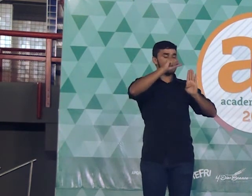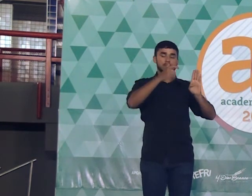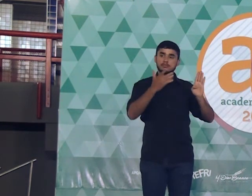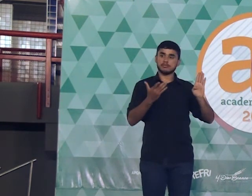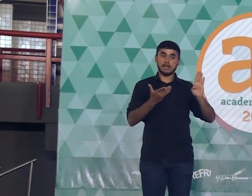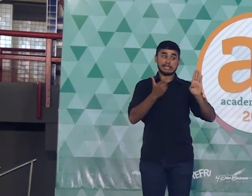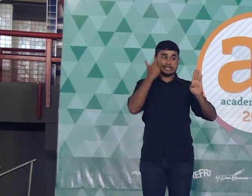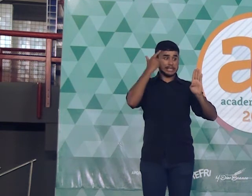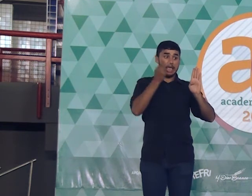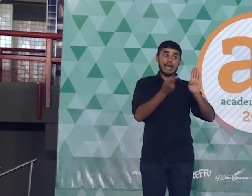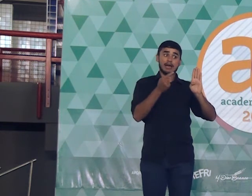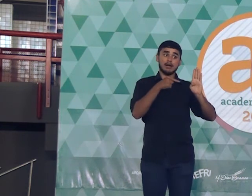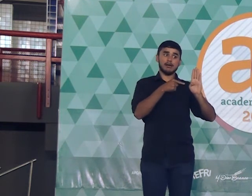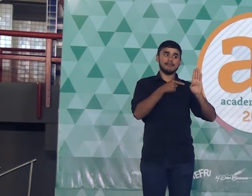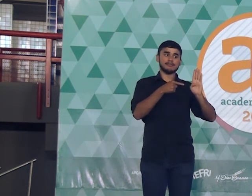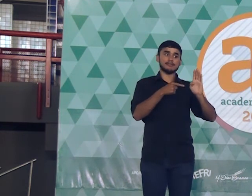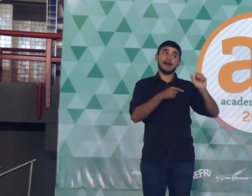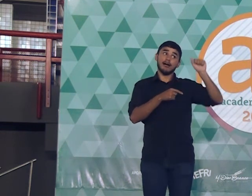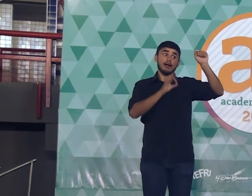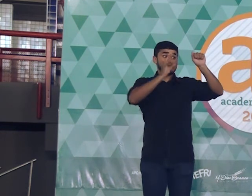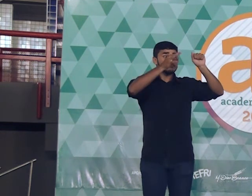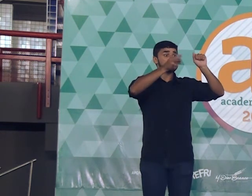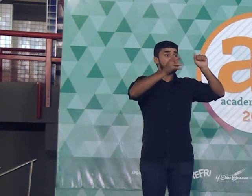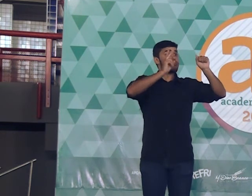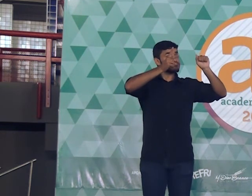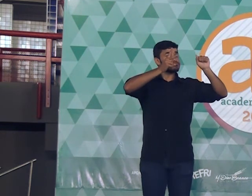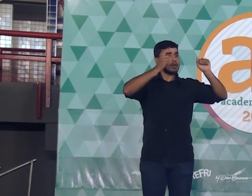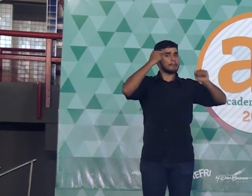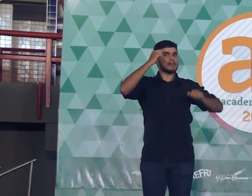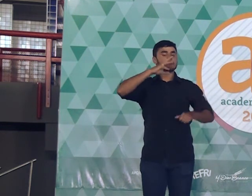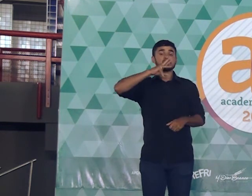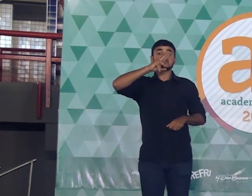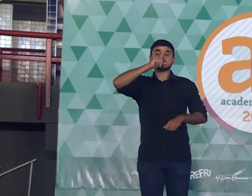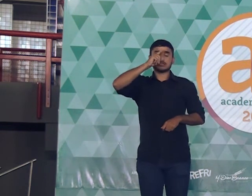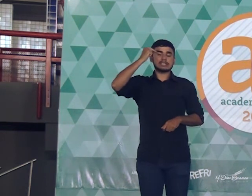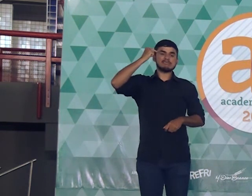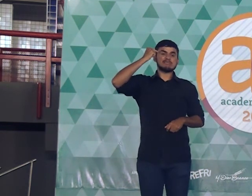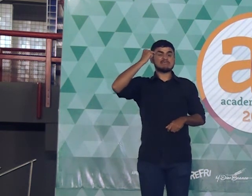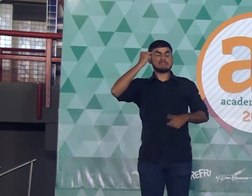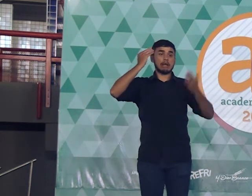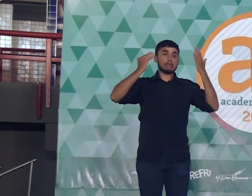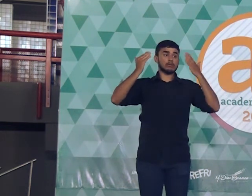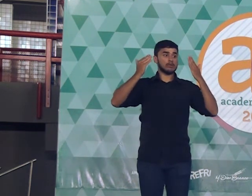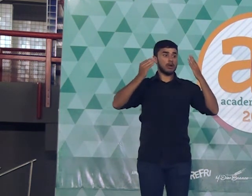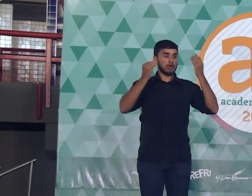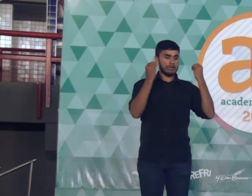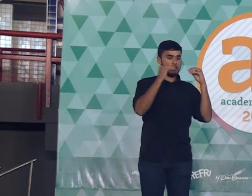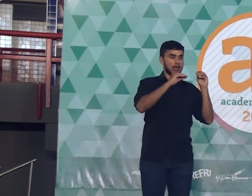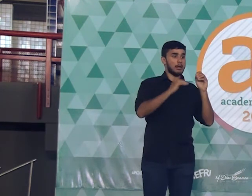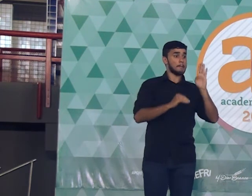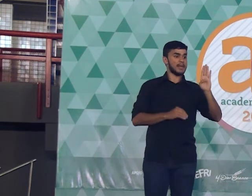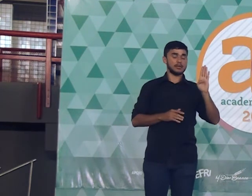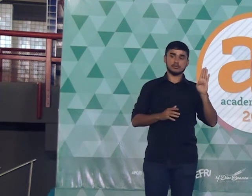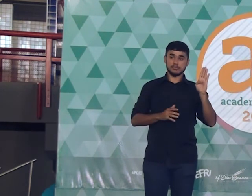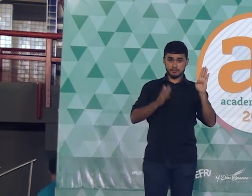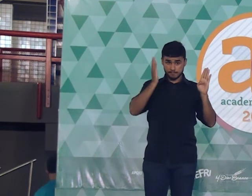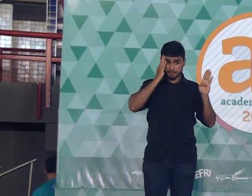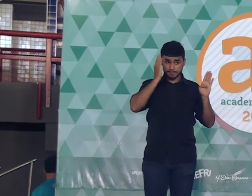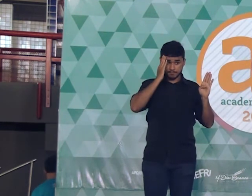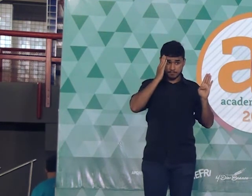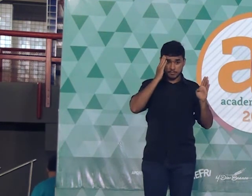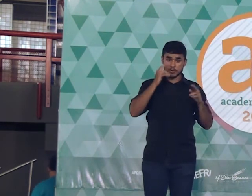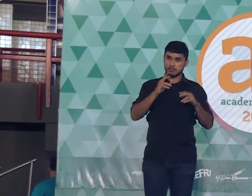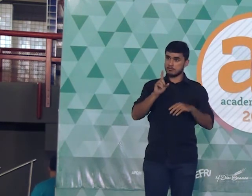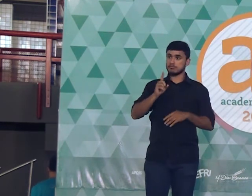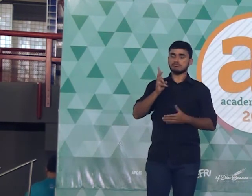coisa. Quem é que vai lhe chamar a atenção a segunda vez? É o elemento distrator. E aí você normalmente troca a opção correta pela errada. Então